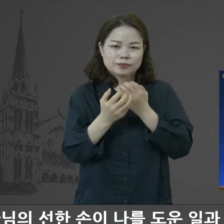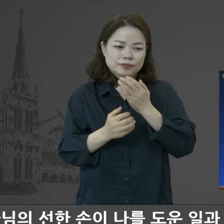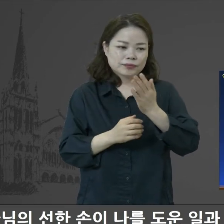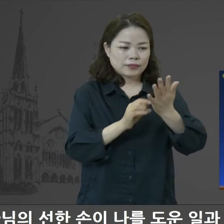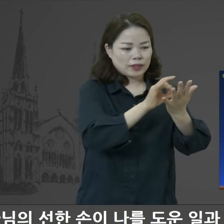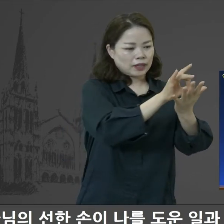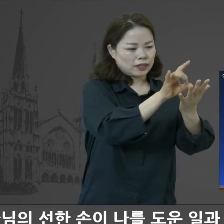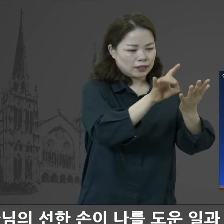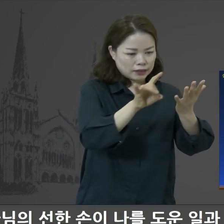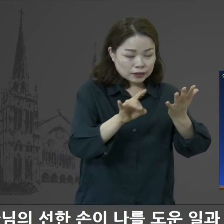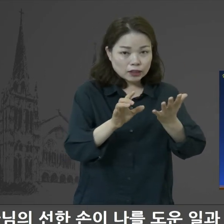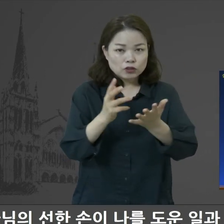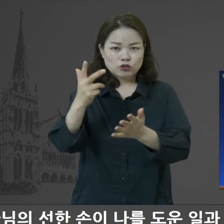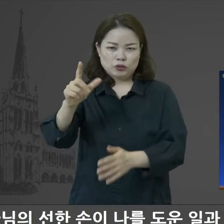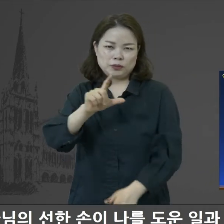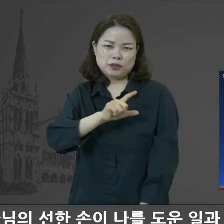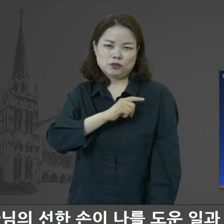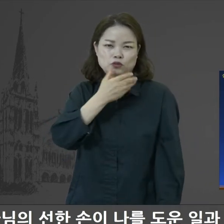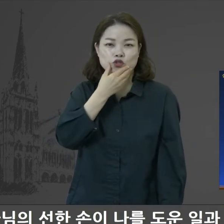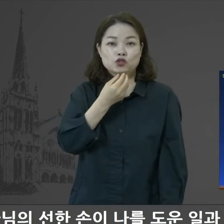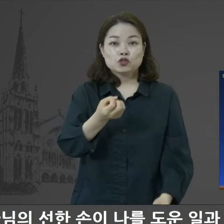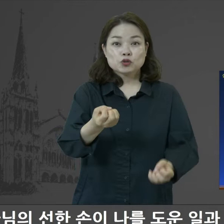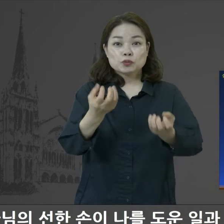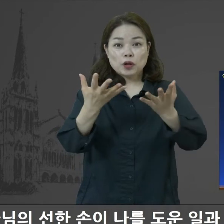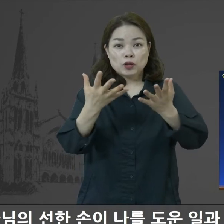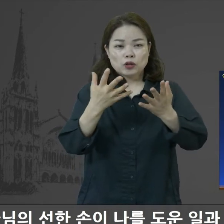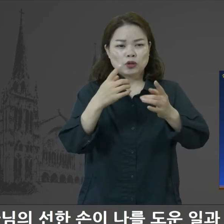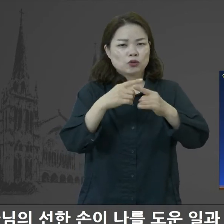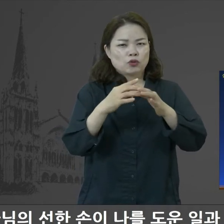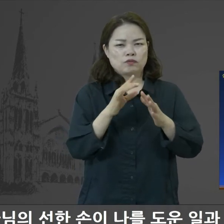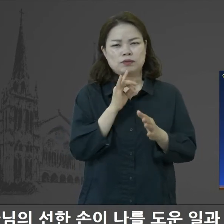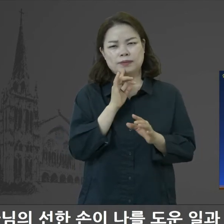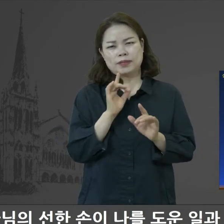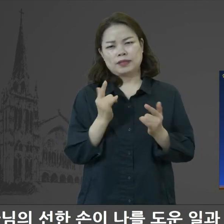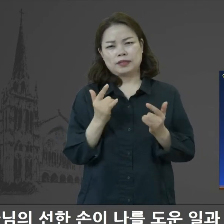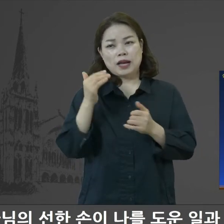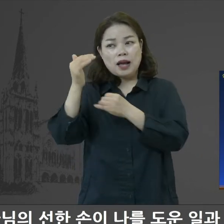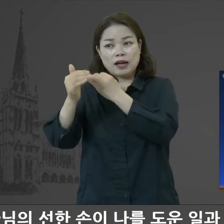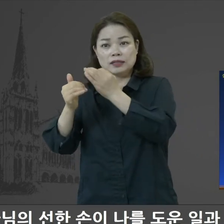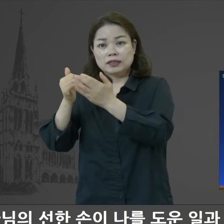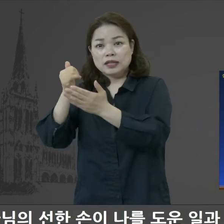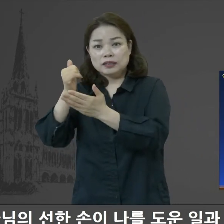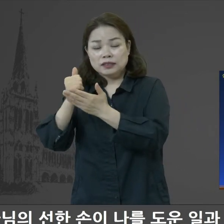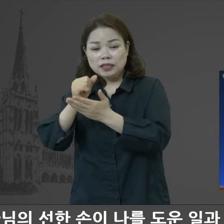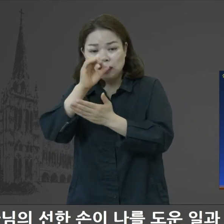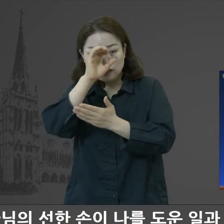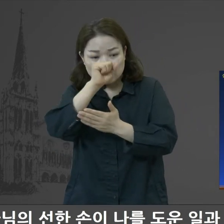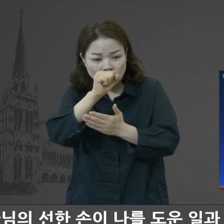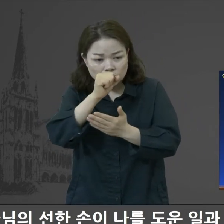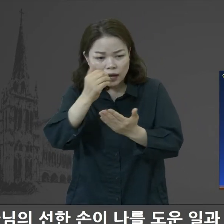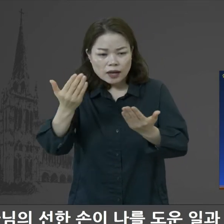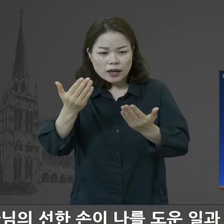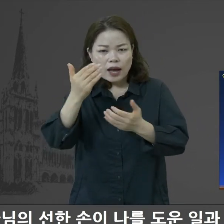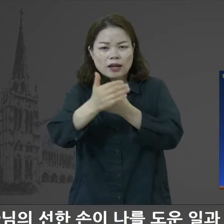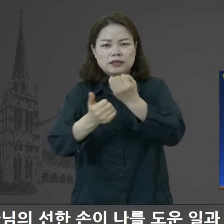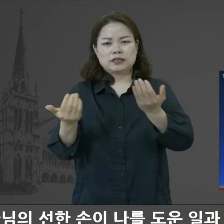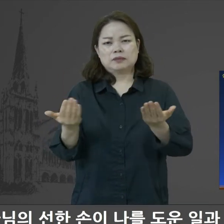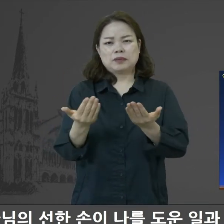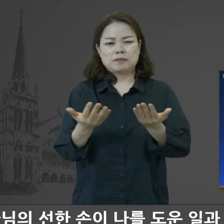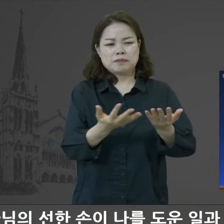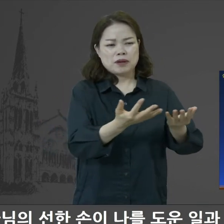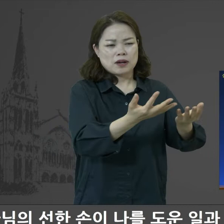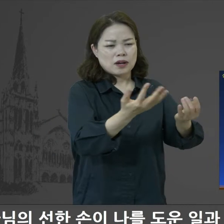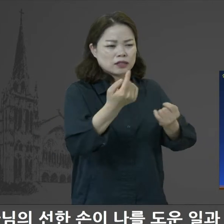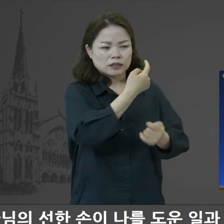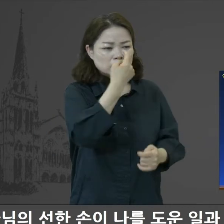분 한 분을 주님의 이름으로 축복합니다. 여러분, 교회만이 아니라 하나님의 선한 역사가 일어날 수 있는 삶의 많은